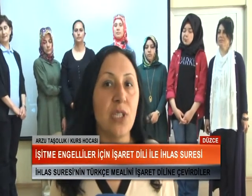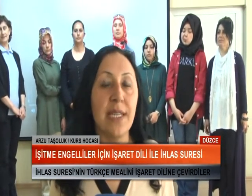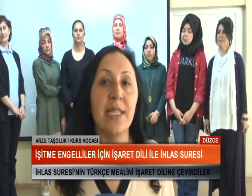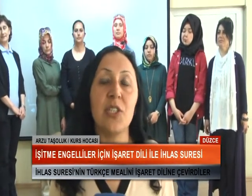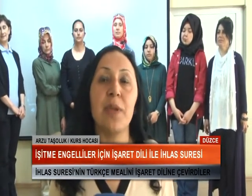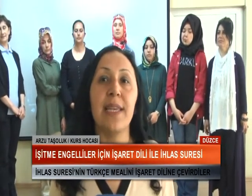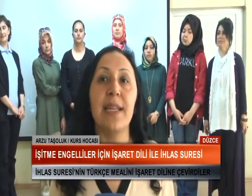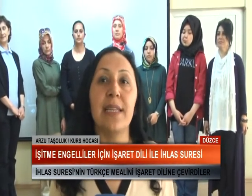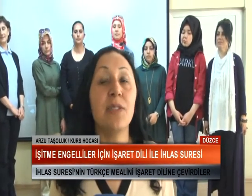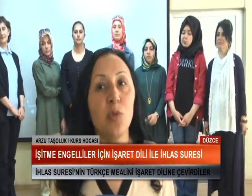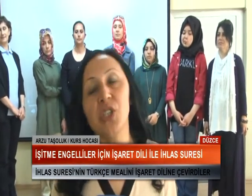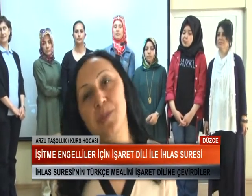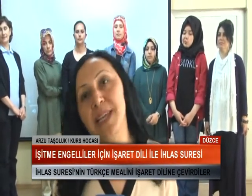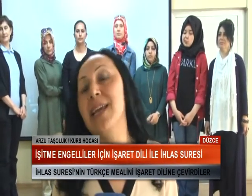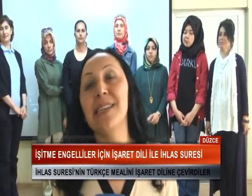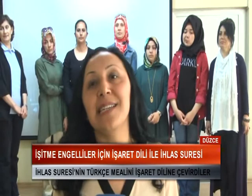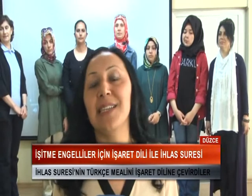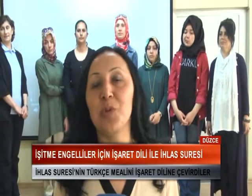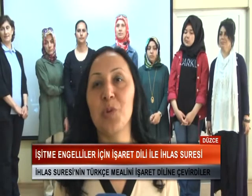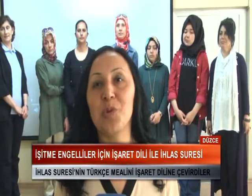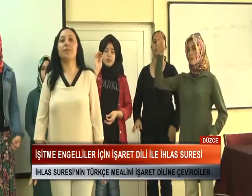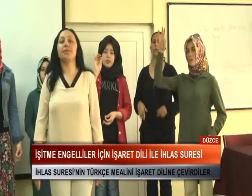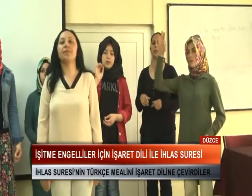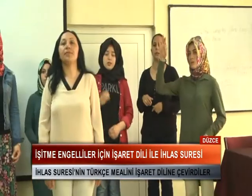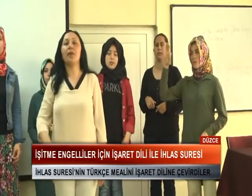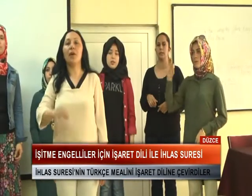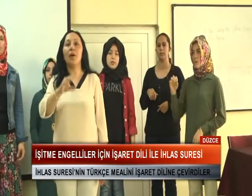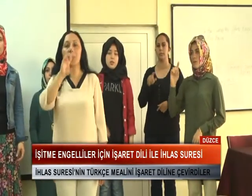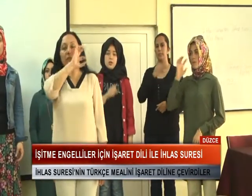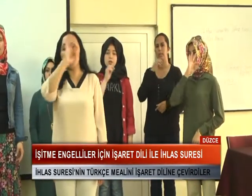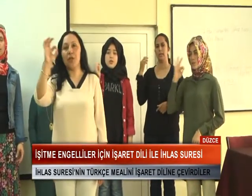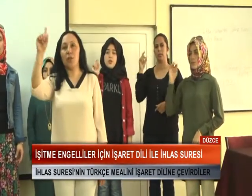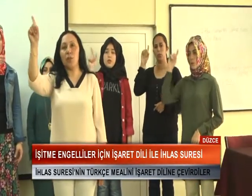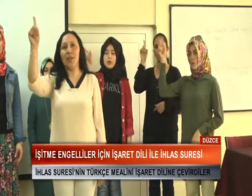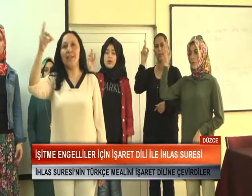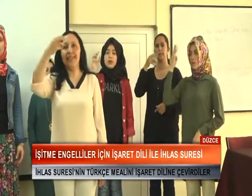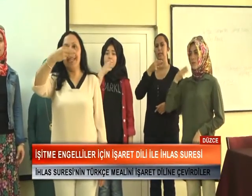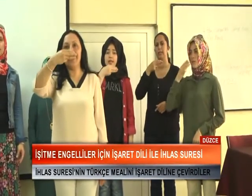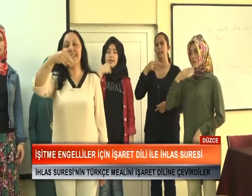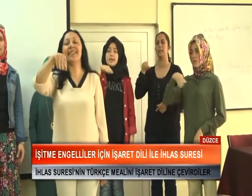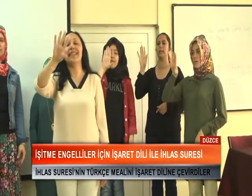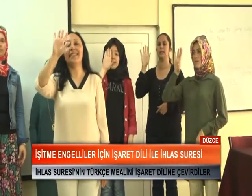düzceli işitme engelleri ve tüm işitme engelleri hediye ediyoruz. İhlas Suresinin